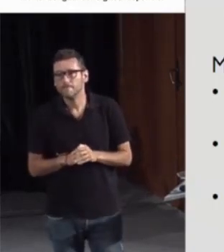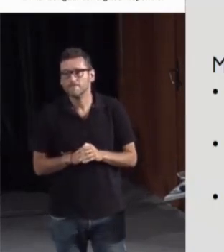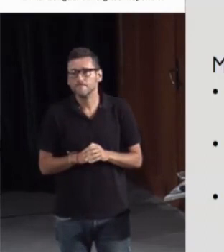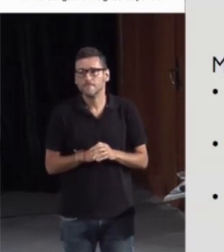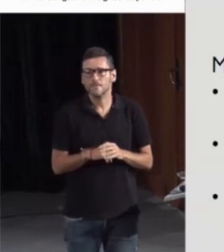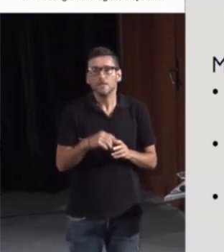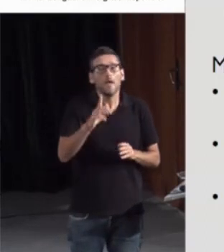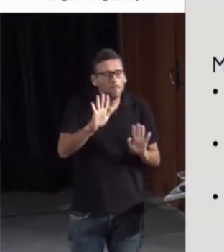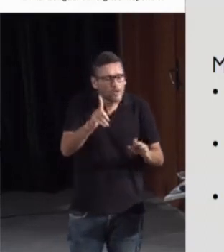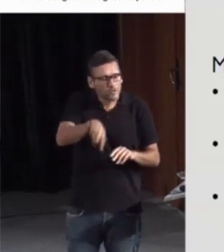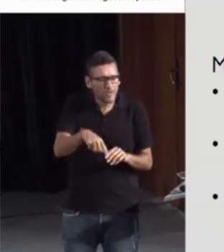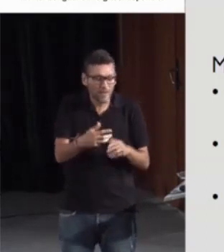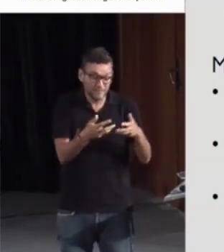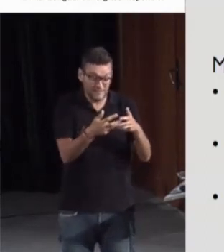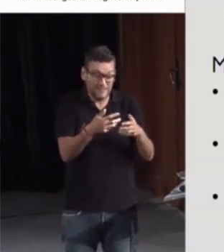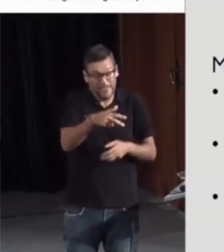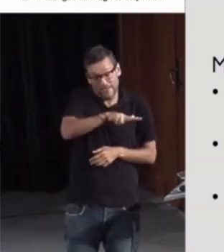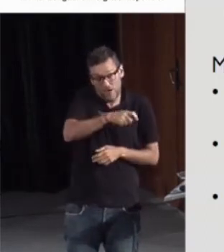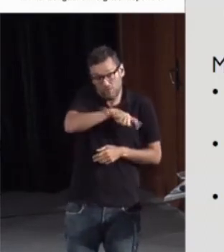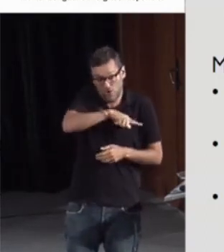la condicionalidad de esa frase.